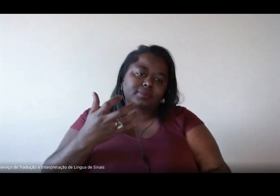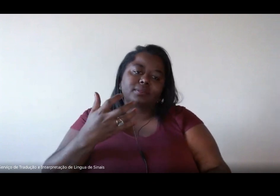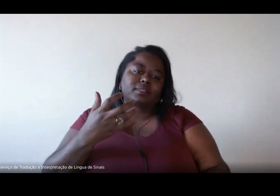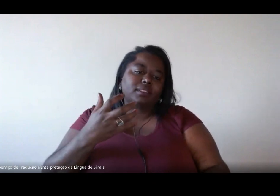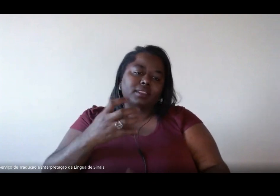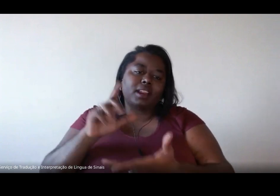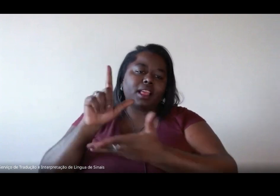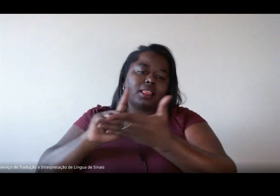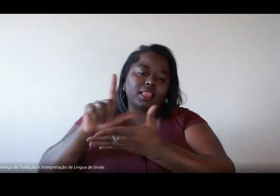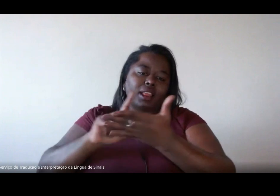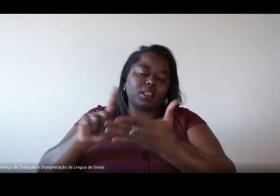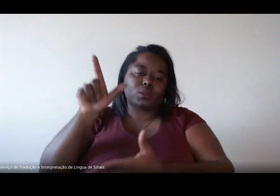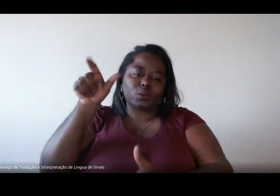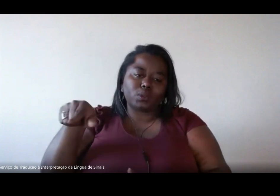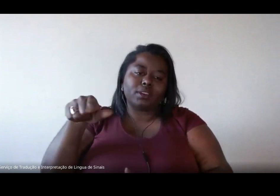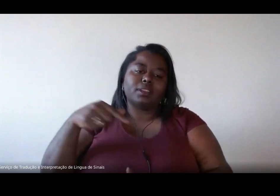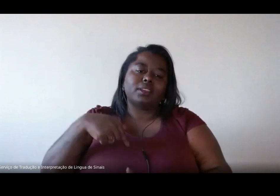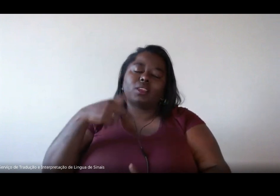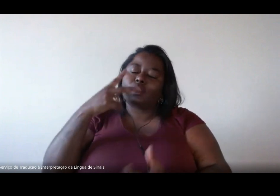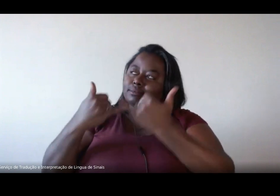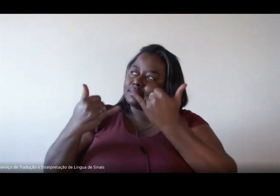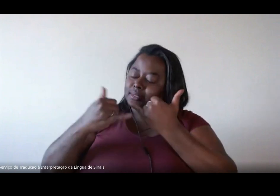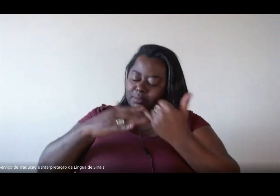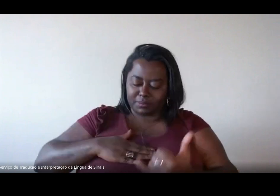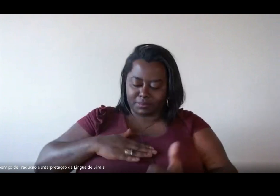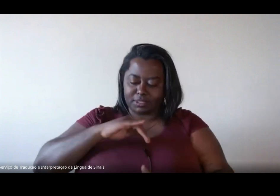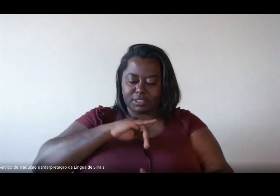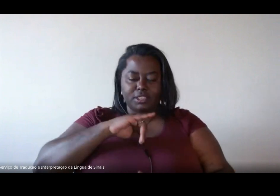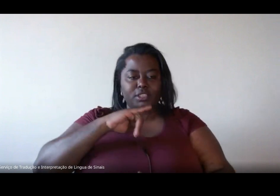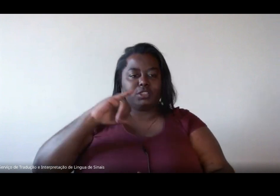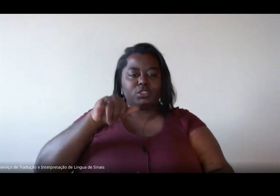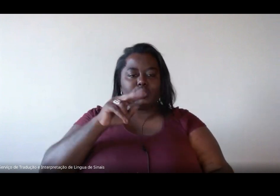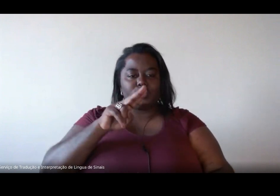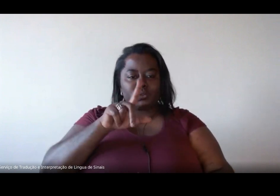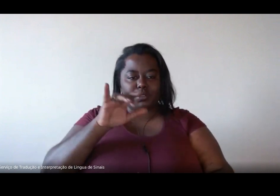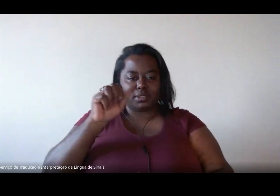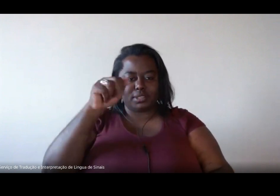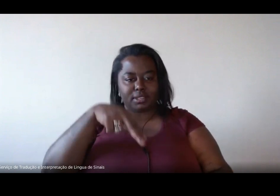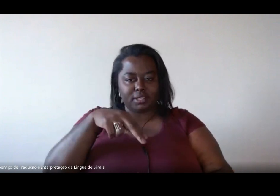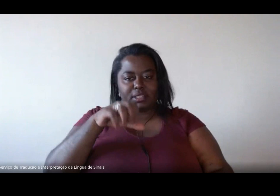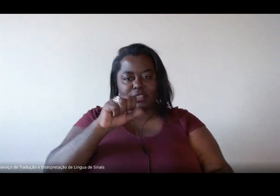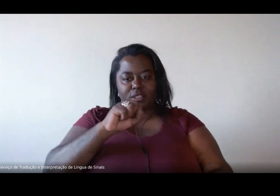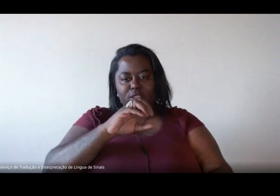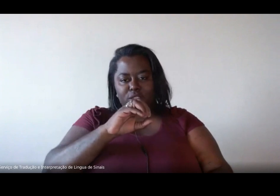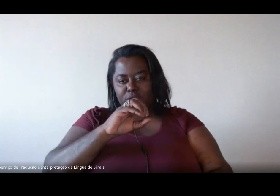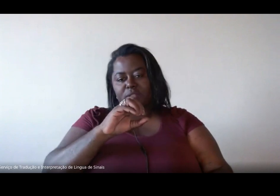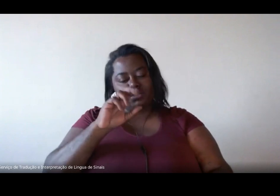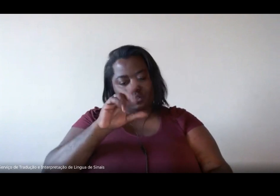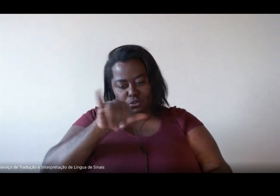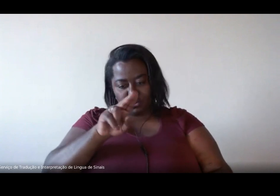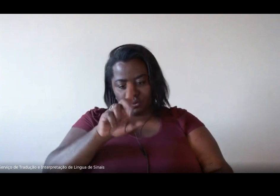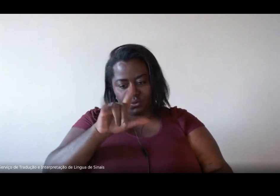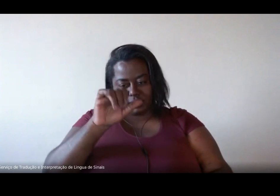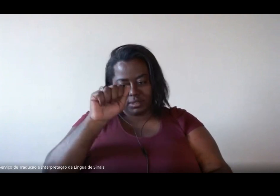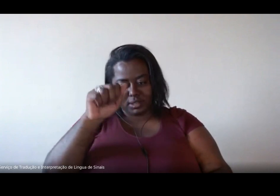por uma figura da literatura que eu achava muito parecida comigo, que era o Julián Sorrelli.